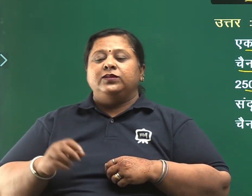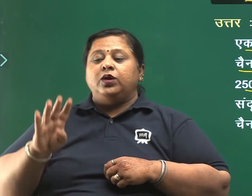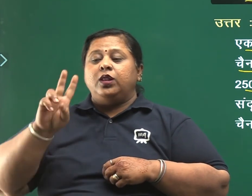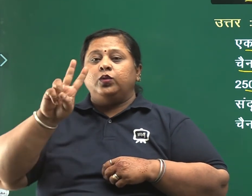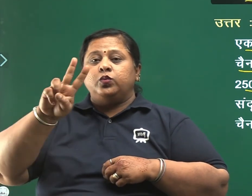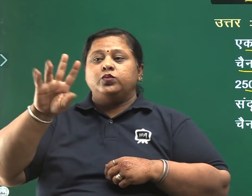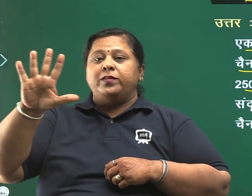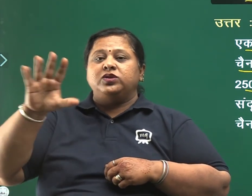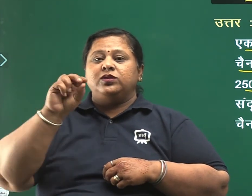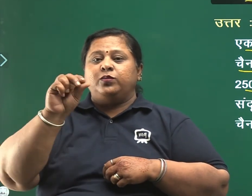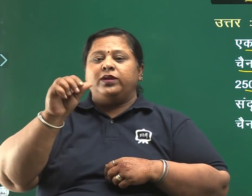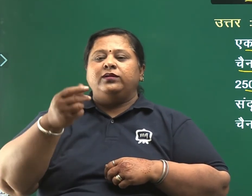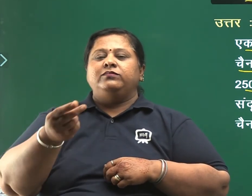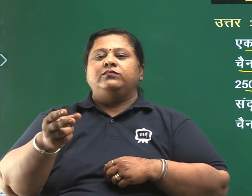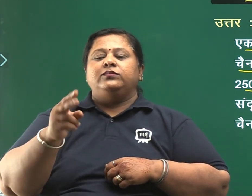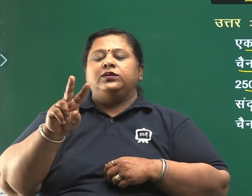250 रुपये